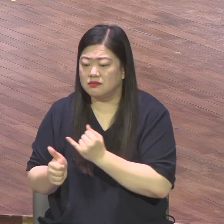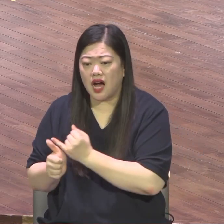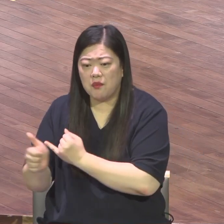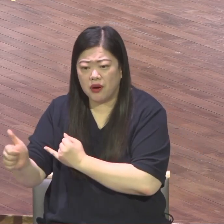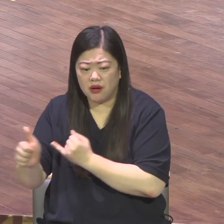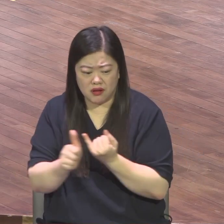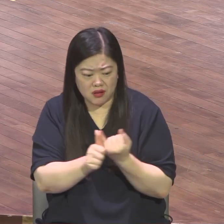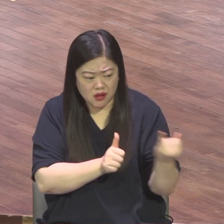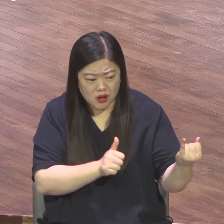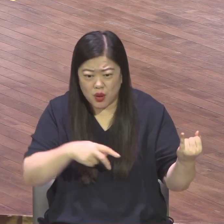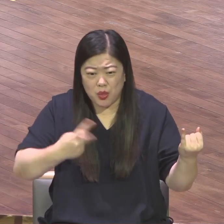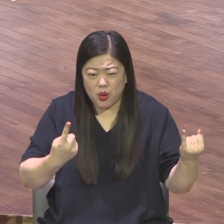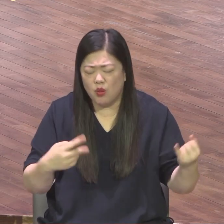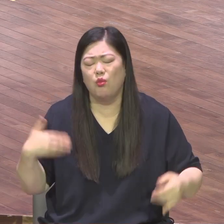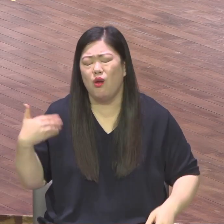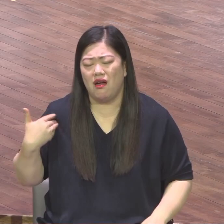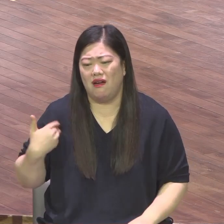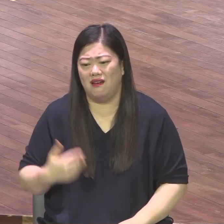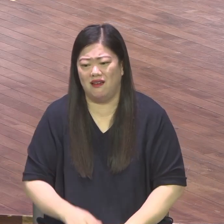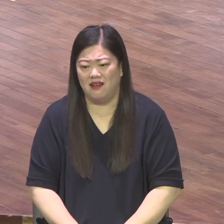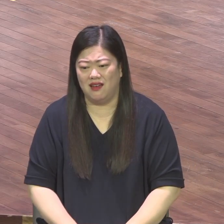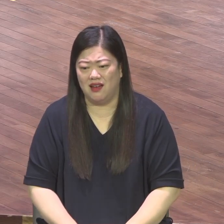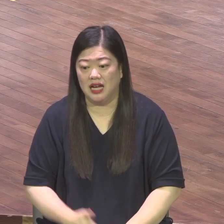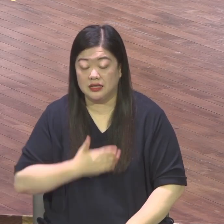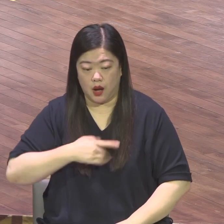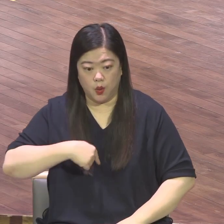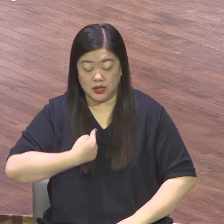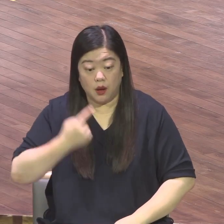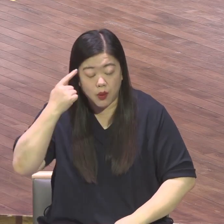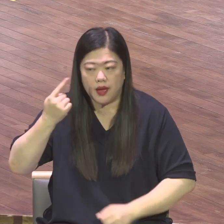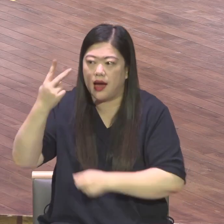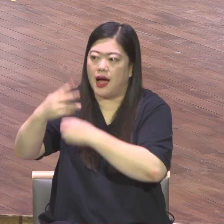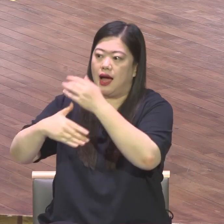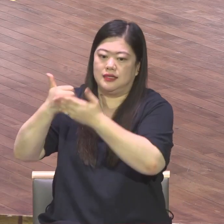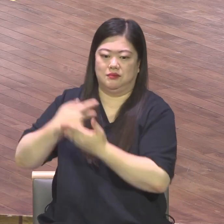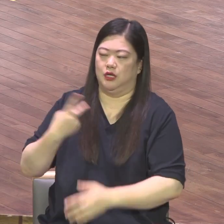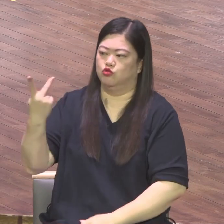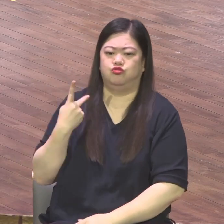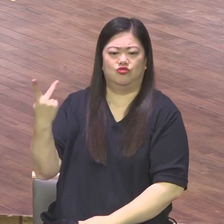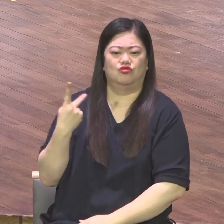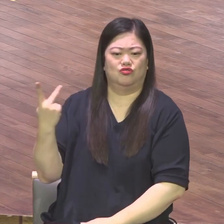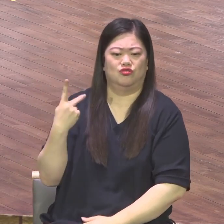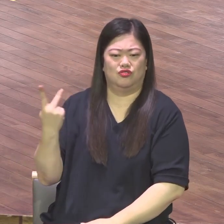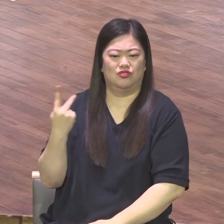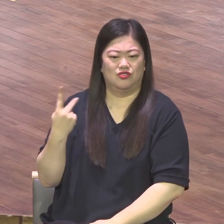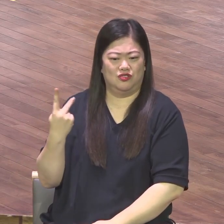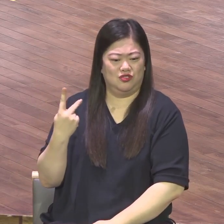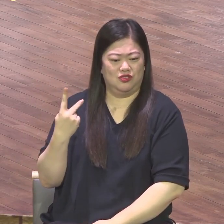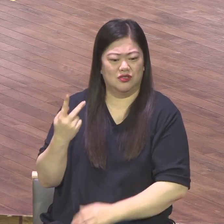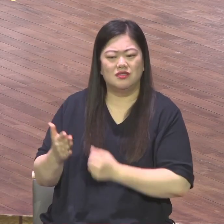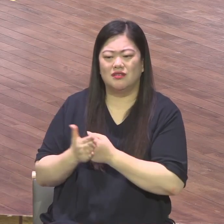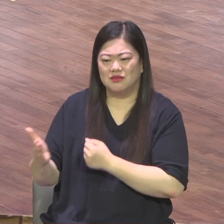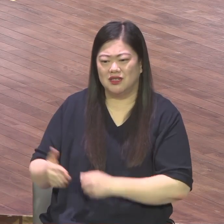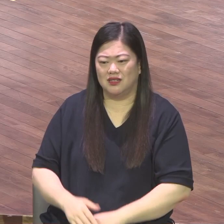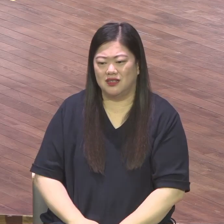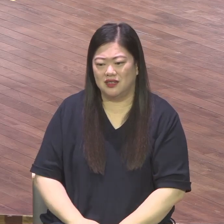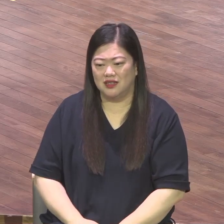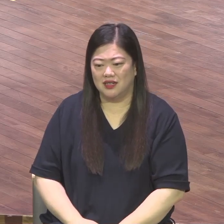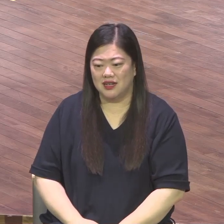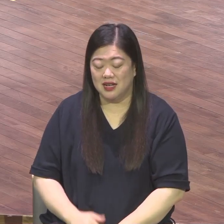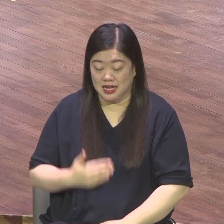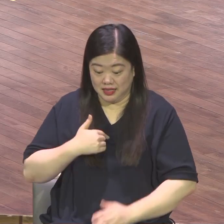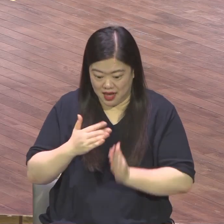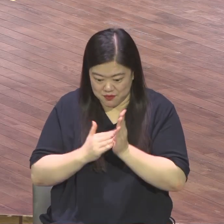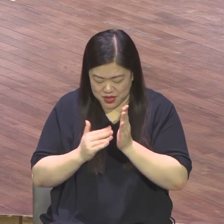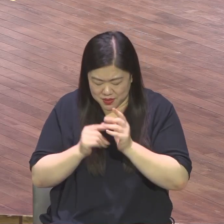장로입니까? 같은 집사면 같은 집사냐고요. 같은 예언교회 성도면 같은 성도인 줄 아세요? 이 영적 비밀 가진 사람